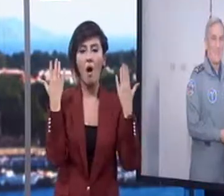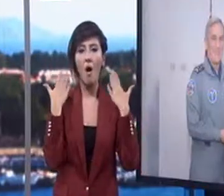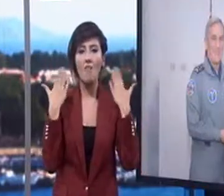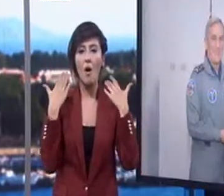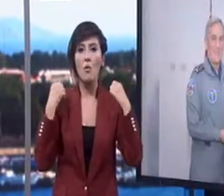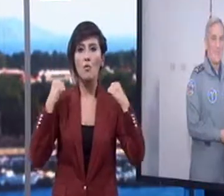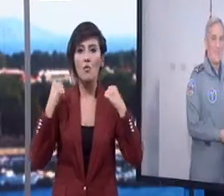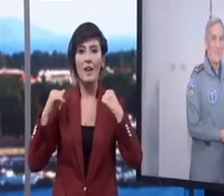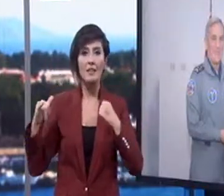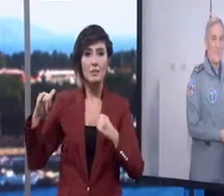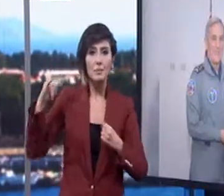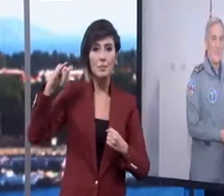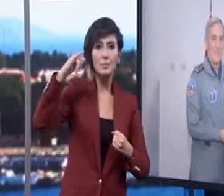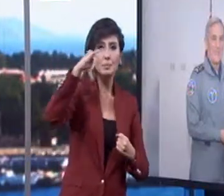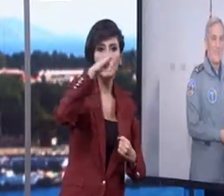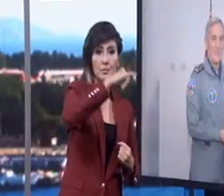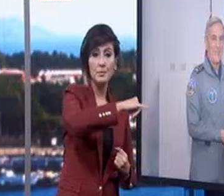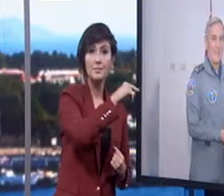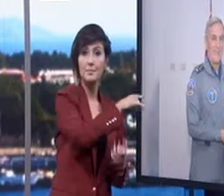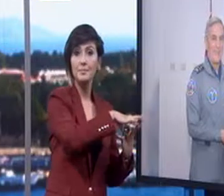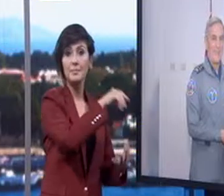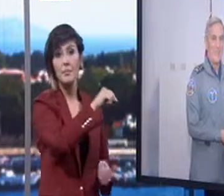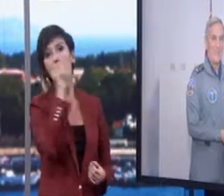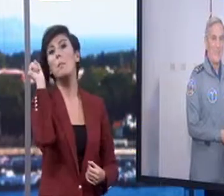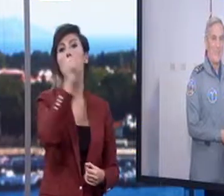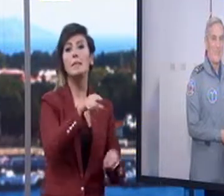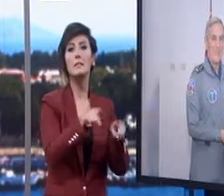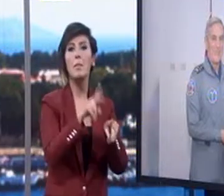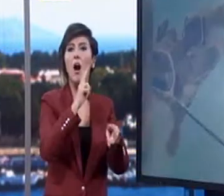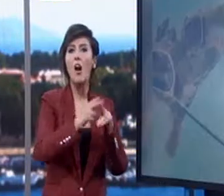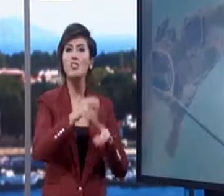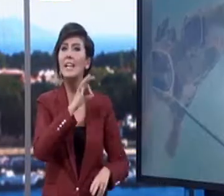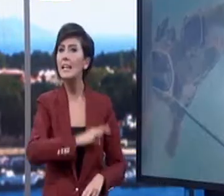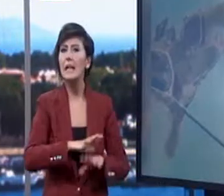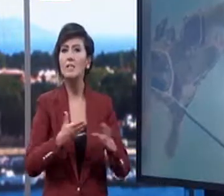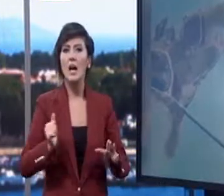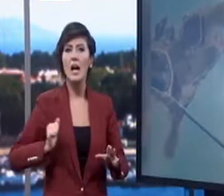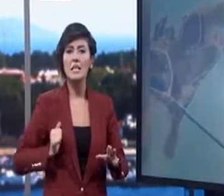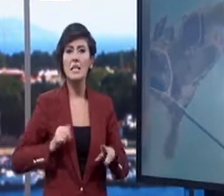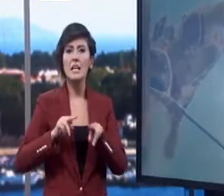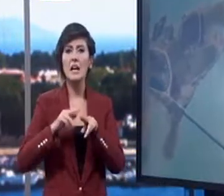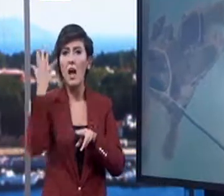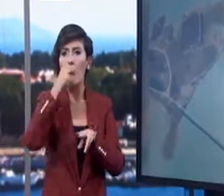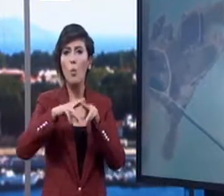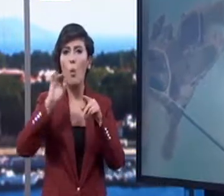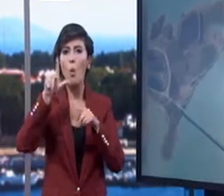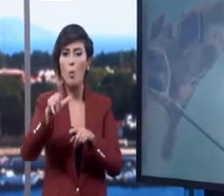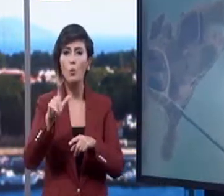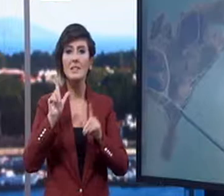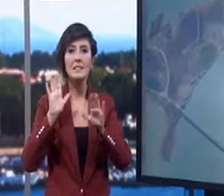birliğinin üzerinde uçtu. Orgeneral Öztürk, baskın gibi acil ihtiyaç durumlarında askeri karakollara sağlanan yakın hava desteği görevini